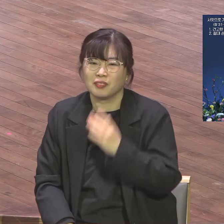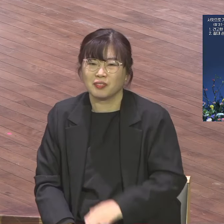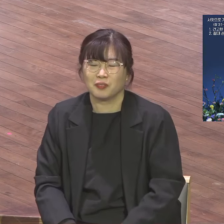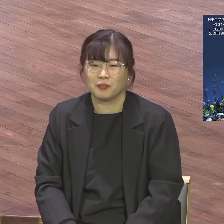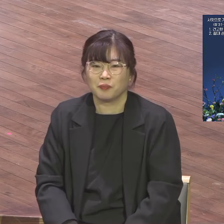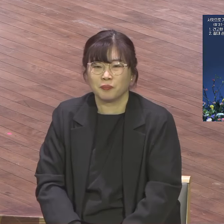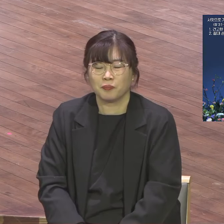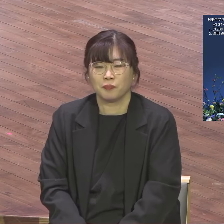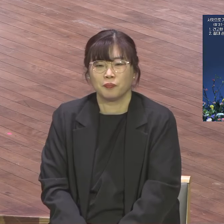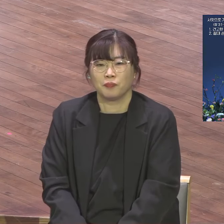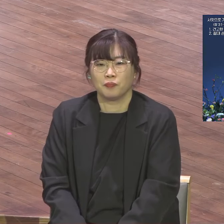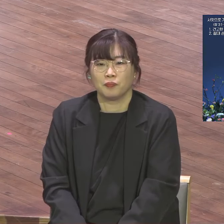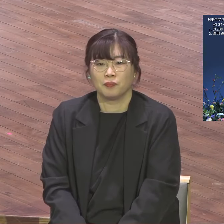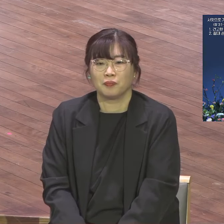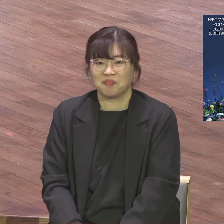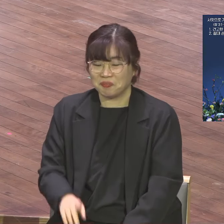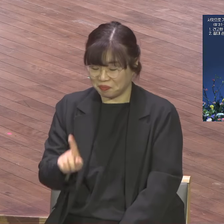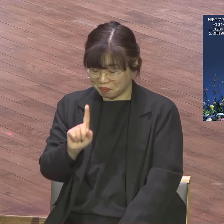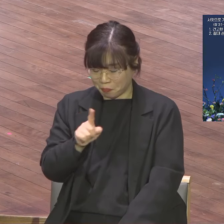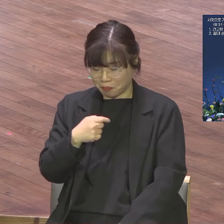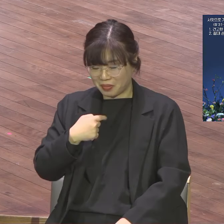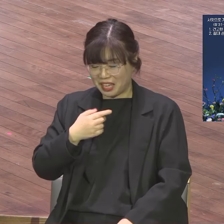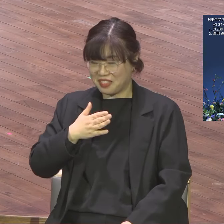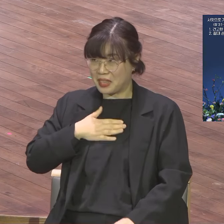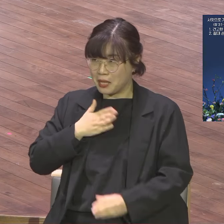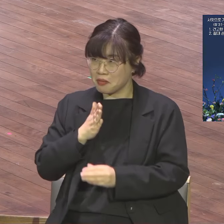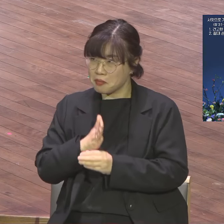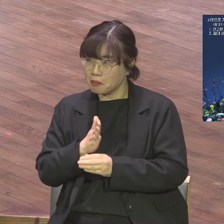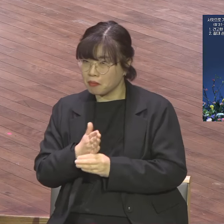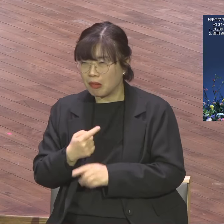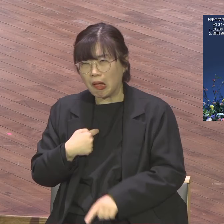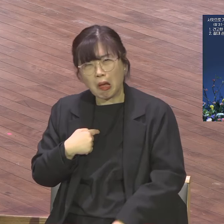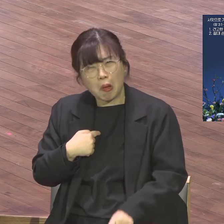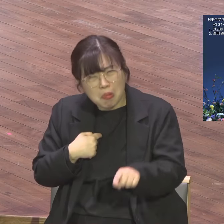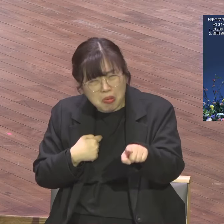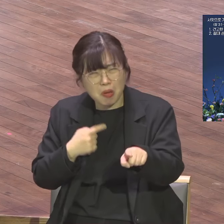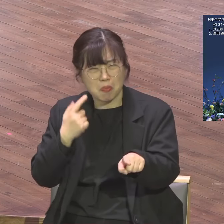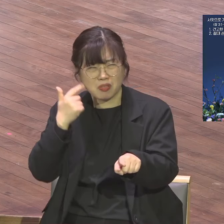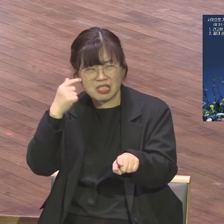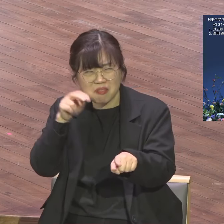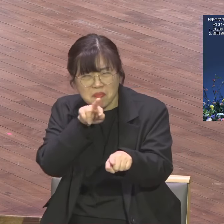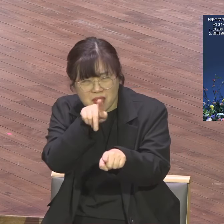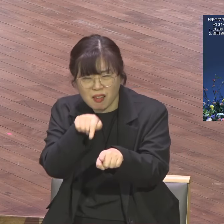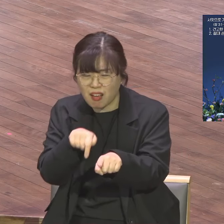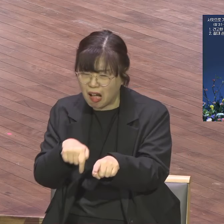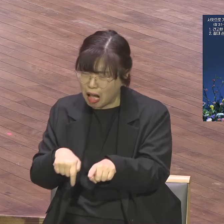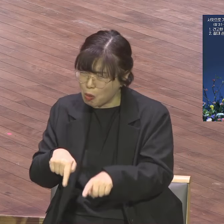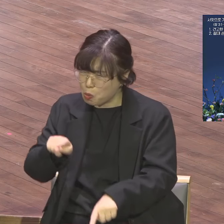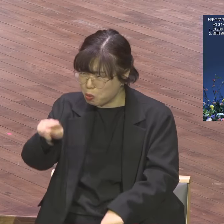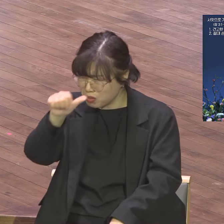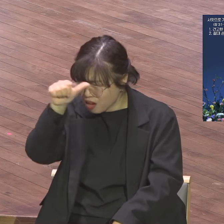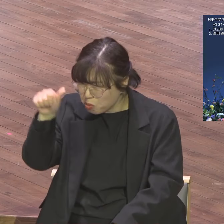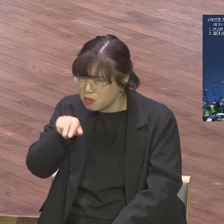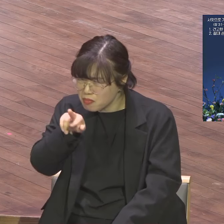있냐? 자기 기준에서 볼 때 아니거든. 시험 들은 거요. 절대 못 봤습니다.